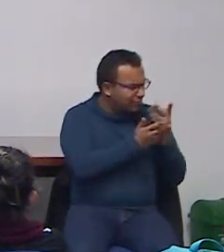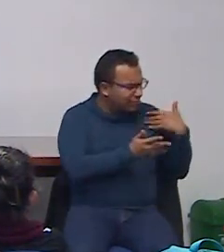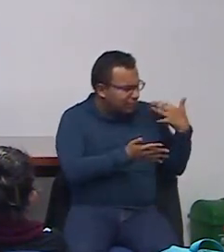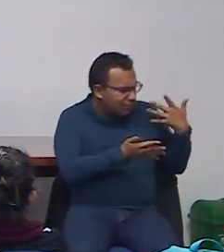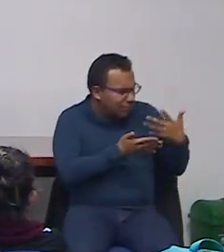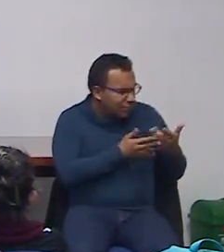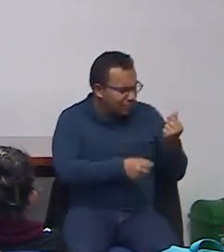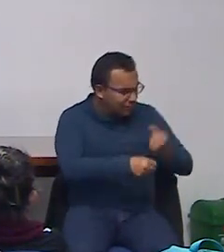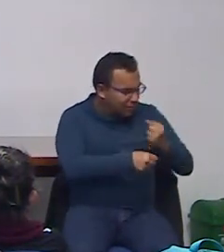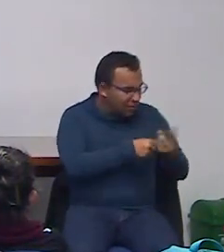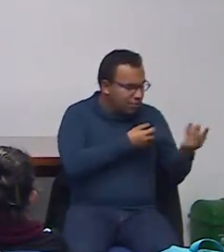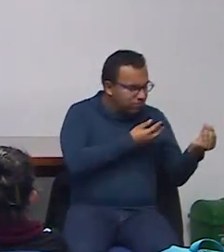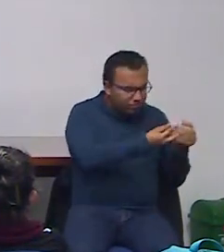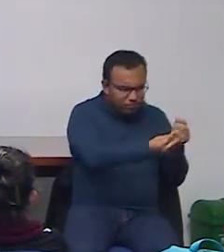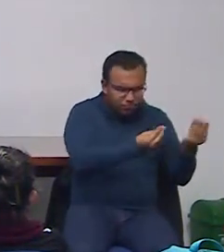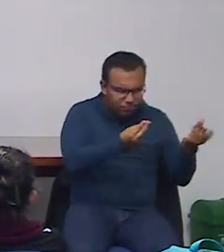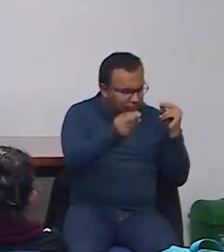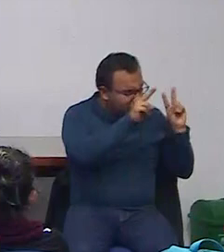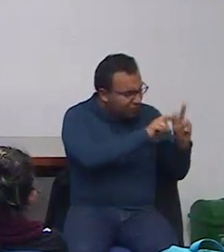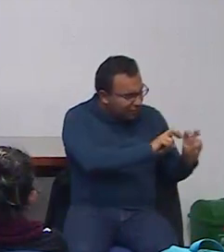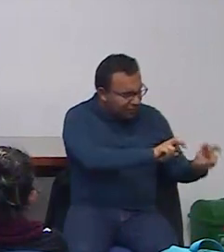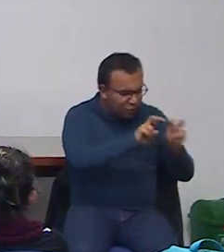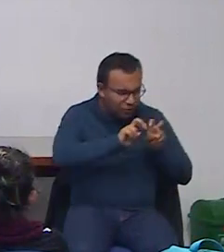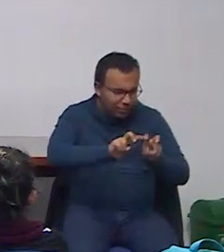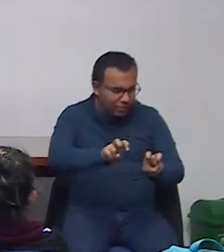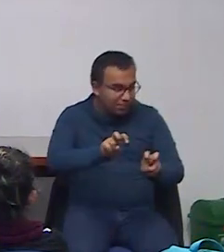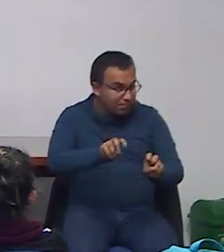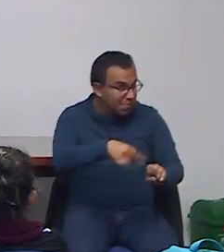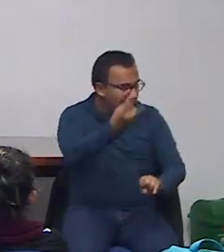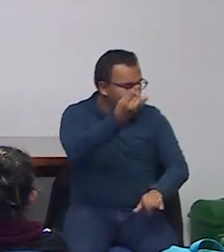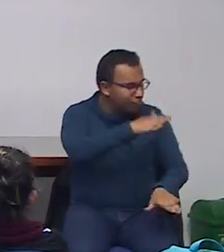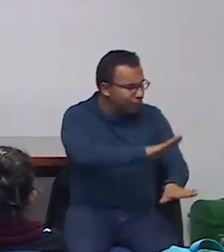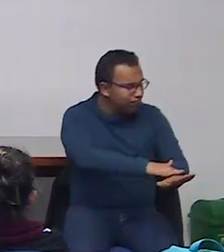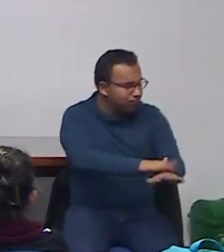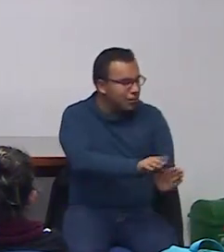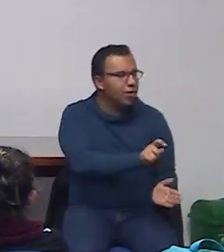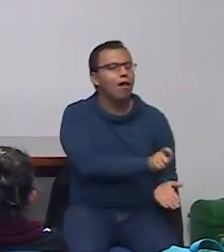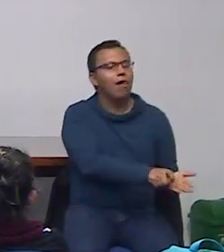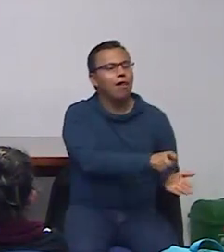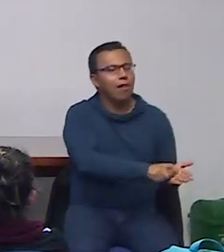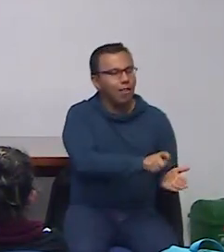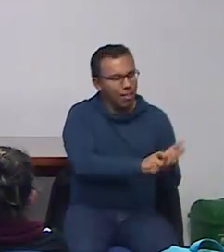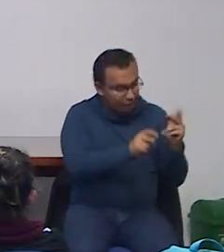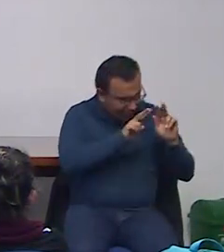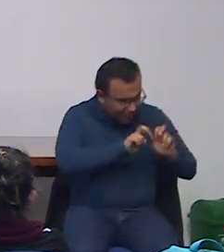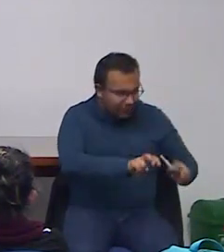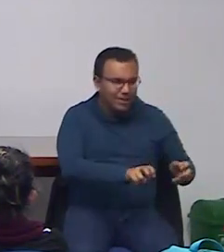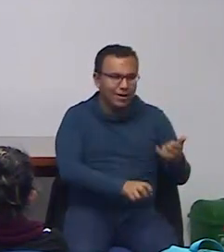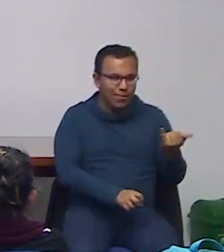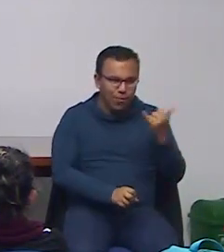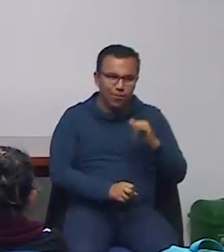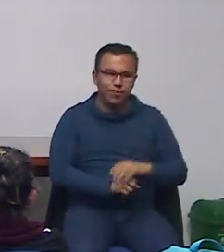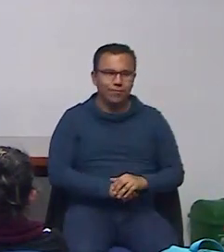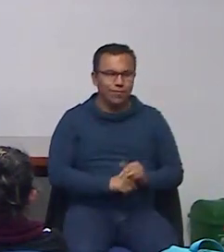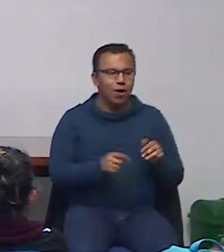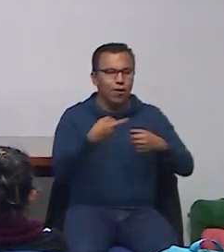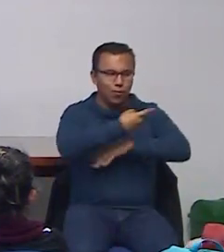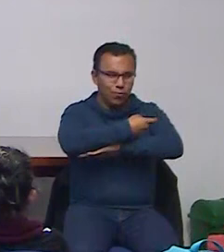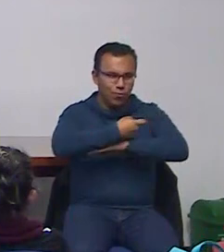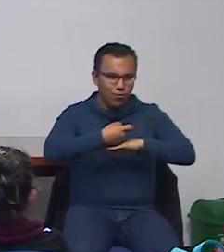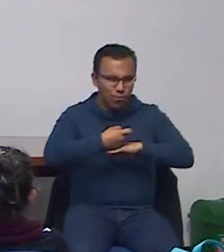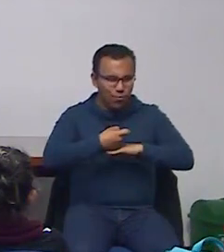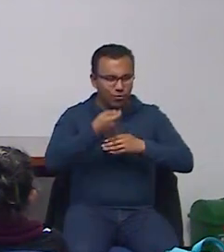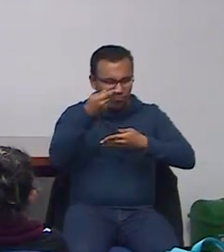también haciendo partes de grupos de estudio entonces ahí le dejo para lo dejo para que lo anoten y lo investiguen hoy Google nos